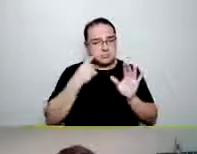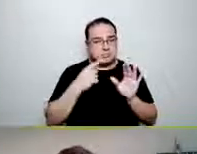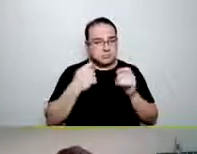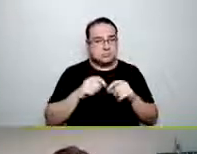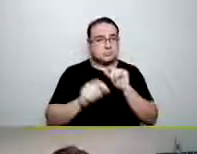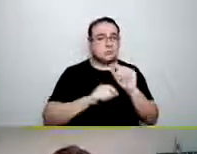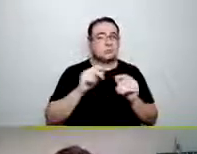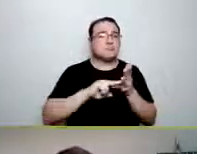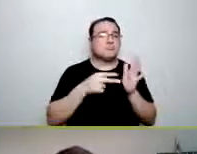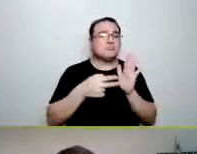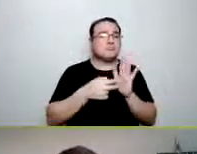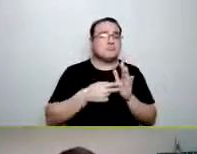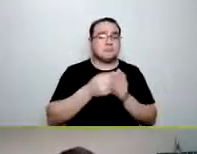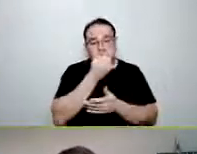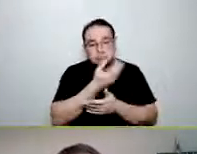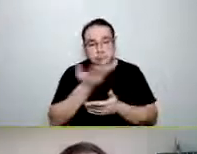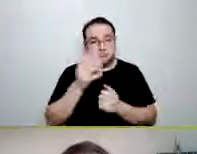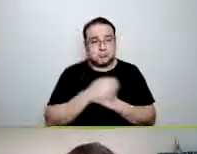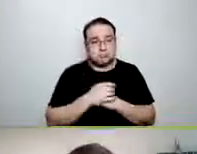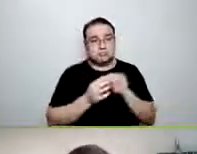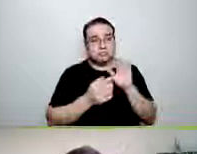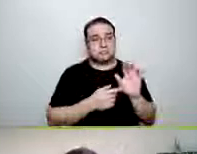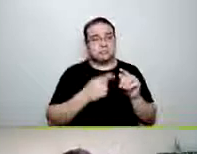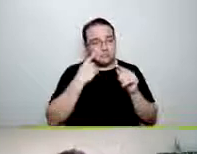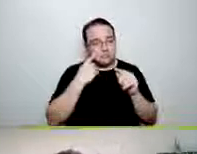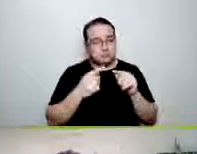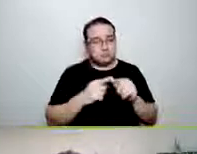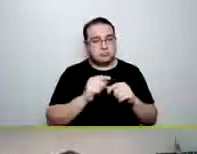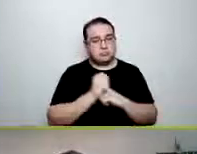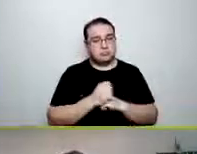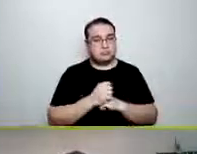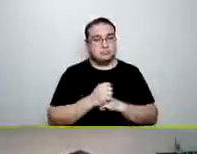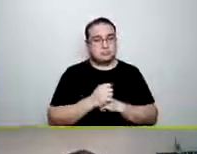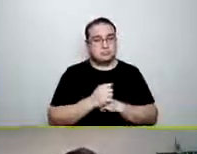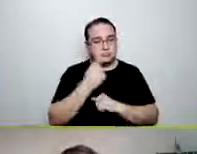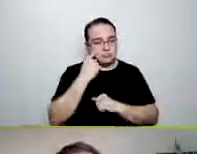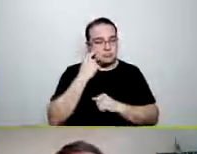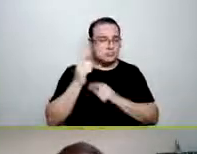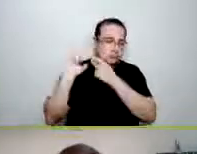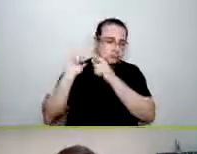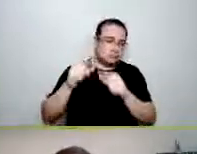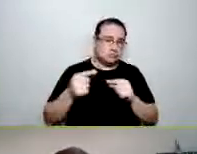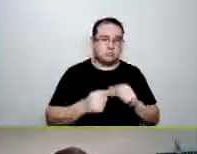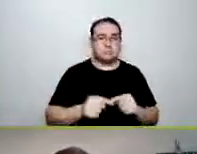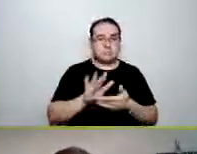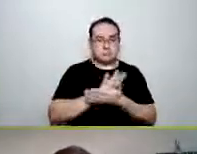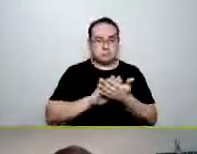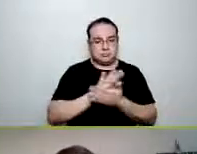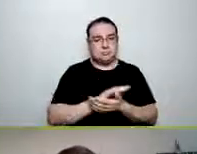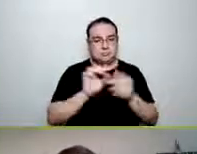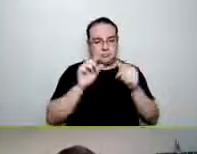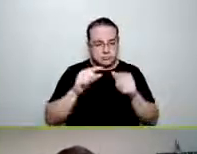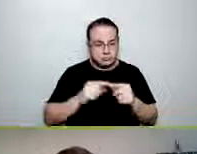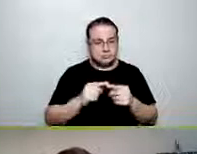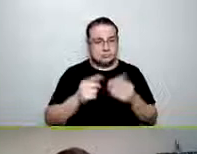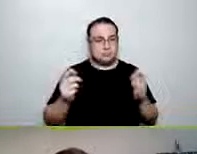que é? Seria bom se fossem gravações dos conhecimentos tradicionais, que hoje em dia já não se passam mais adiante de geração